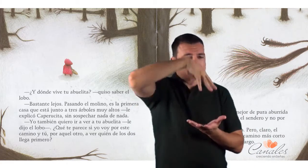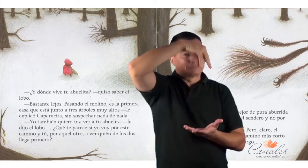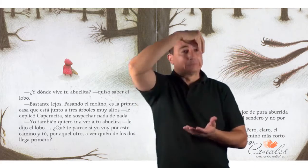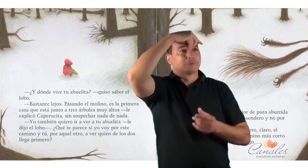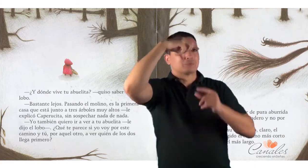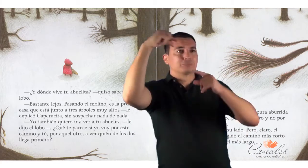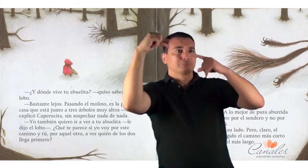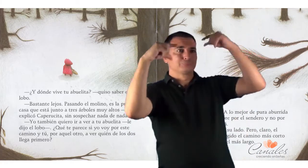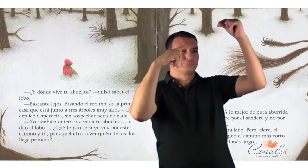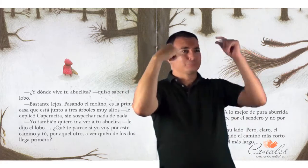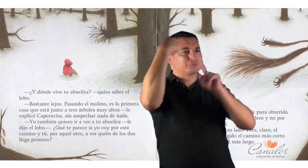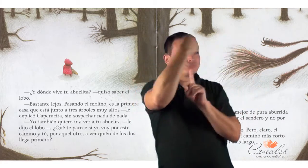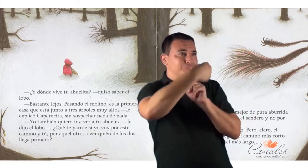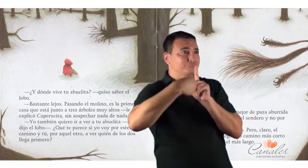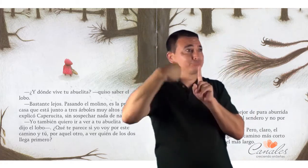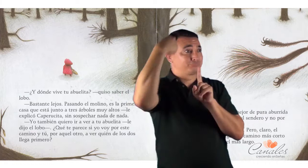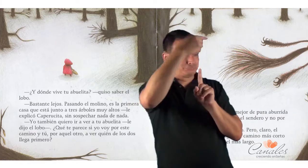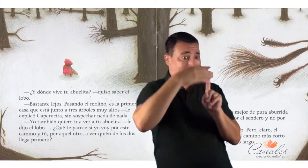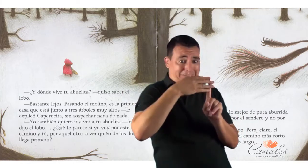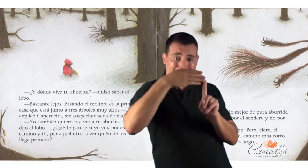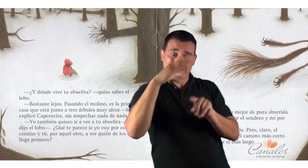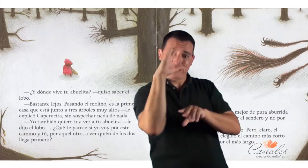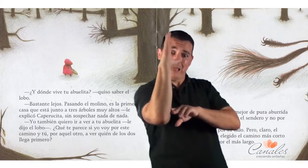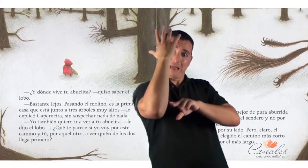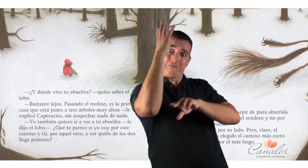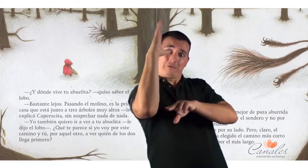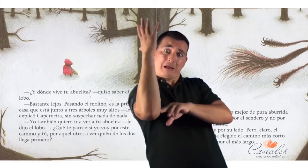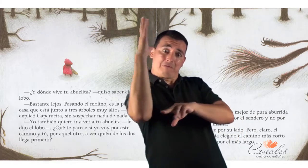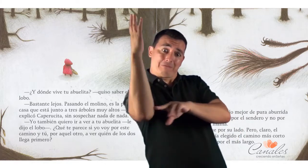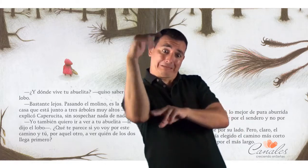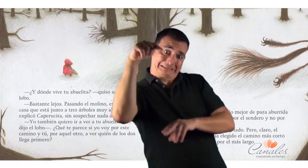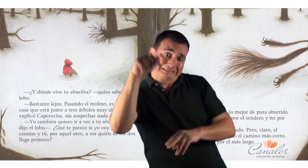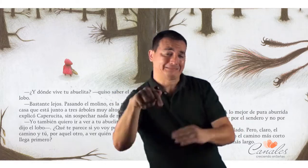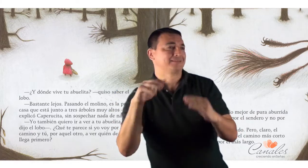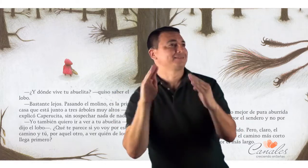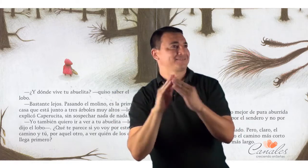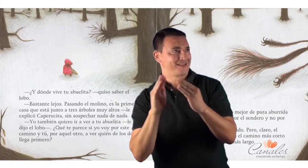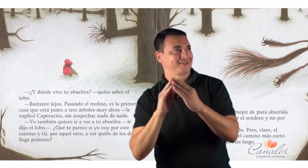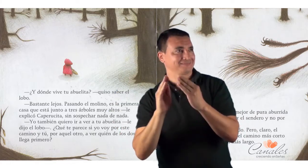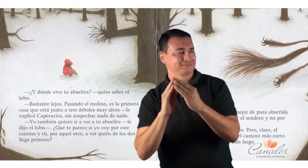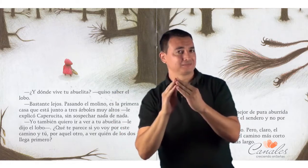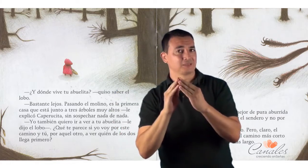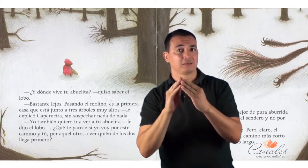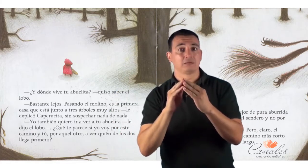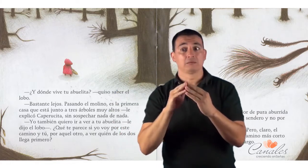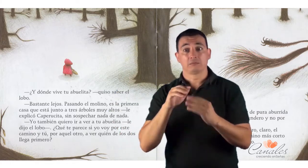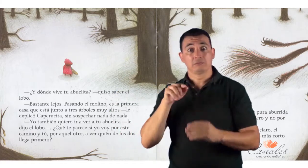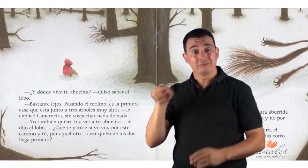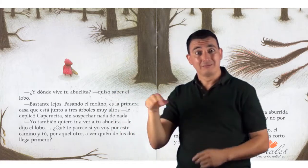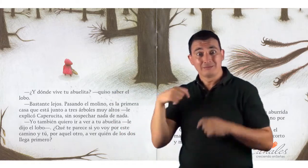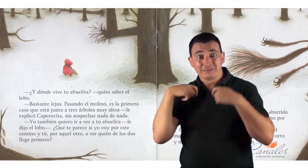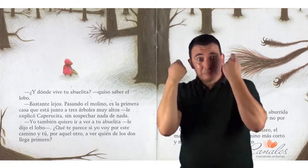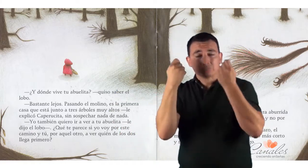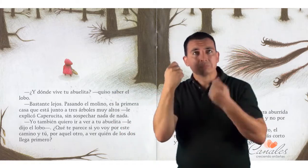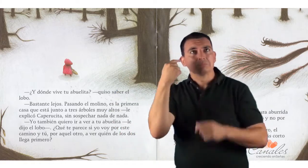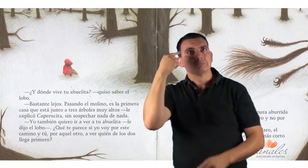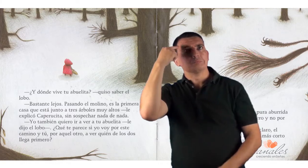molino, es la primera casa que está junto a tres árboles muy altos, le explicó